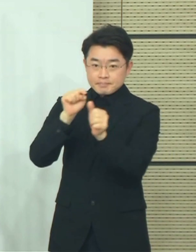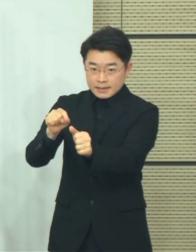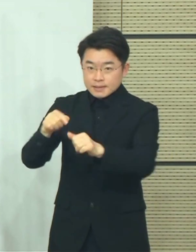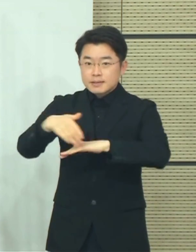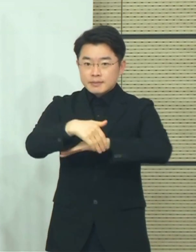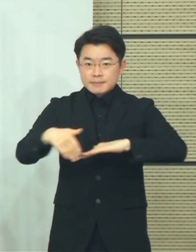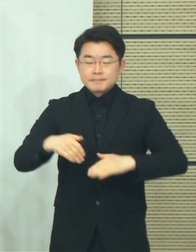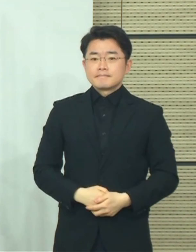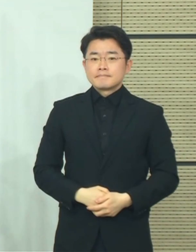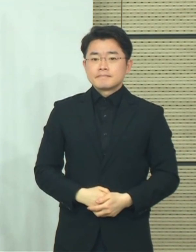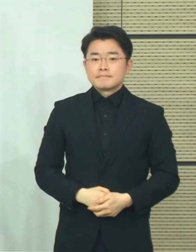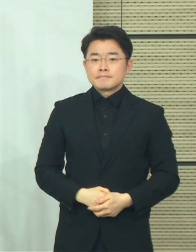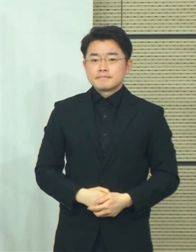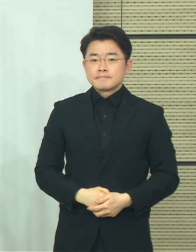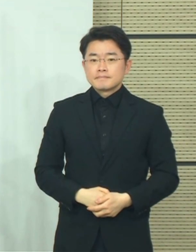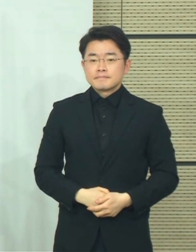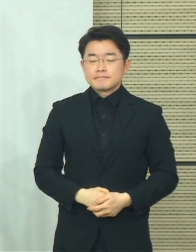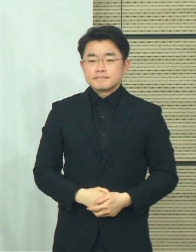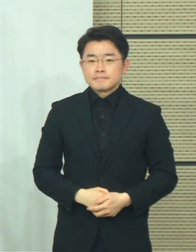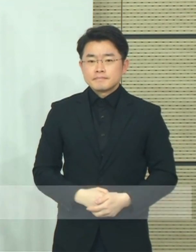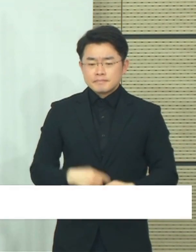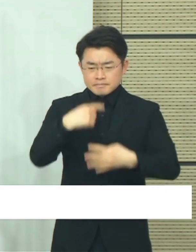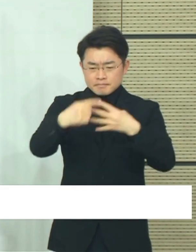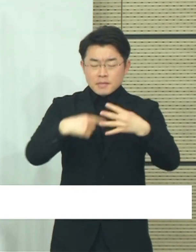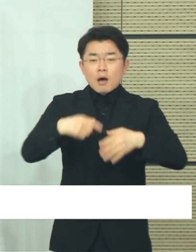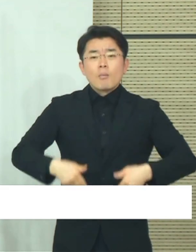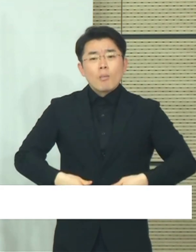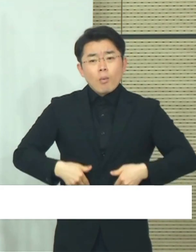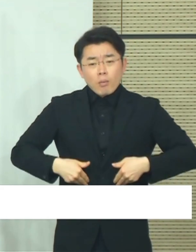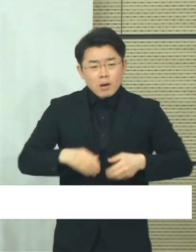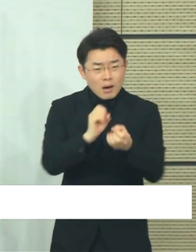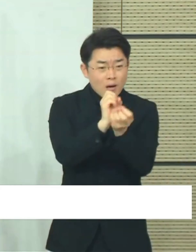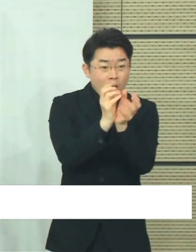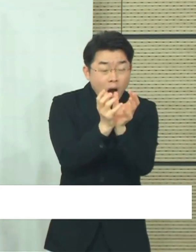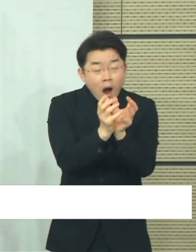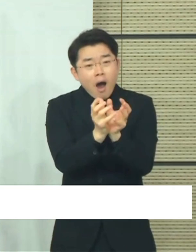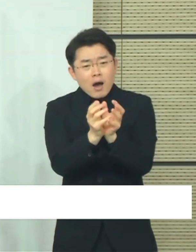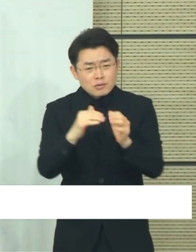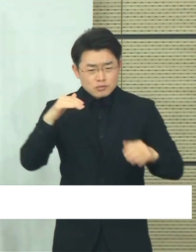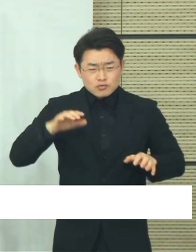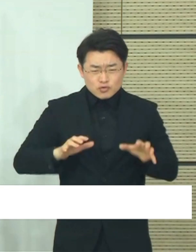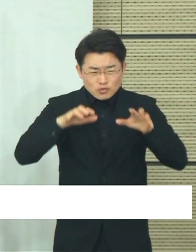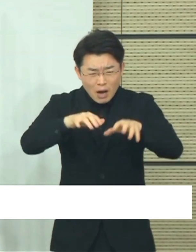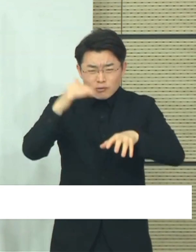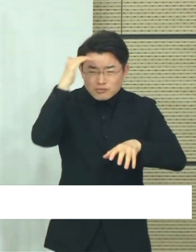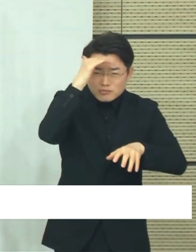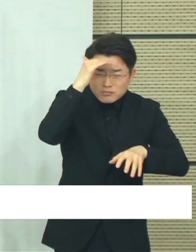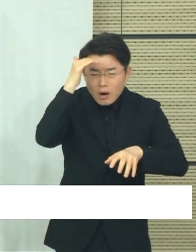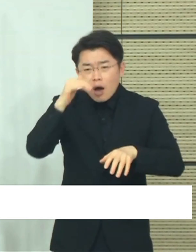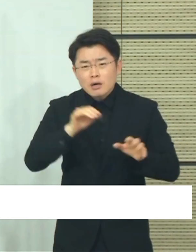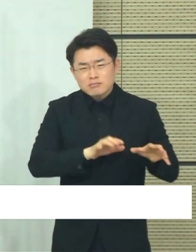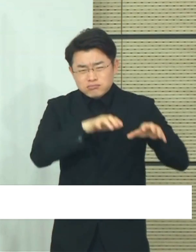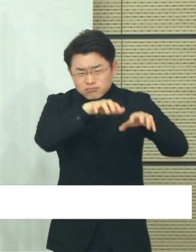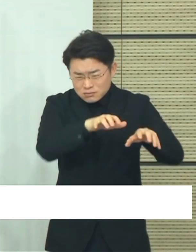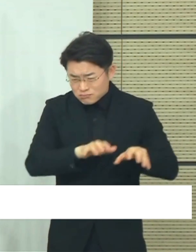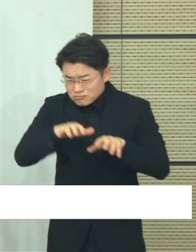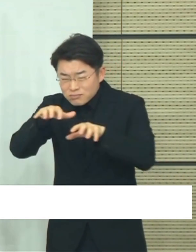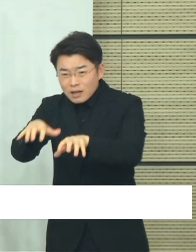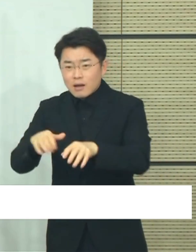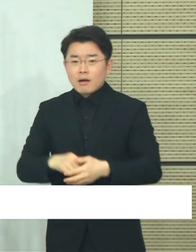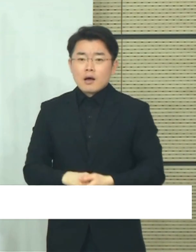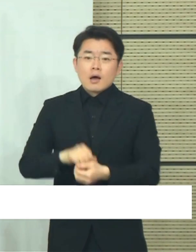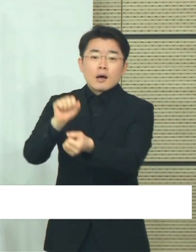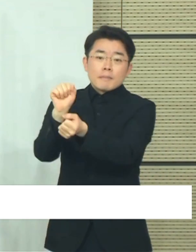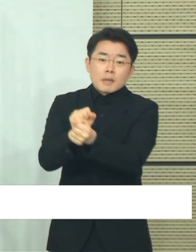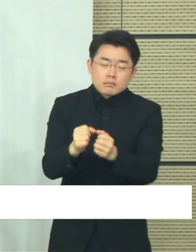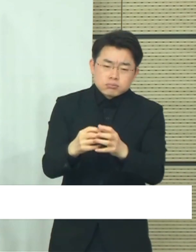수칙을 만들었습니다. 봄철 꽃 구경을 위해 공원과 명소를 찾는 인파가 많아지면서